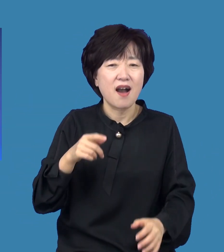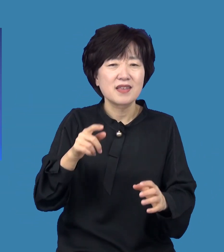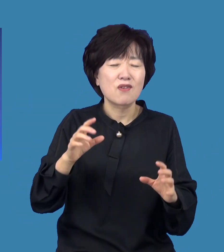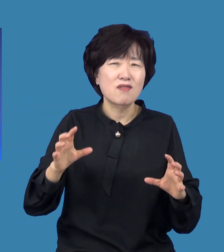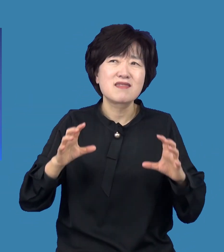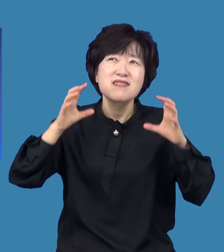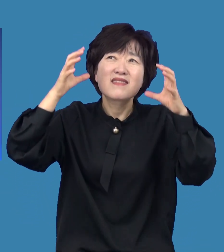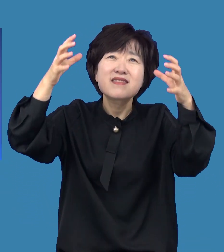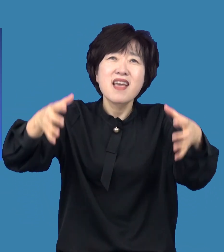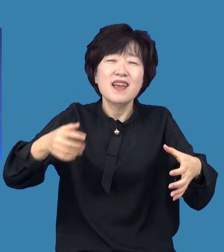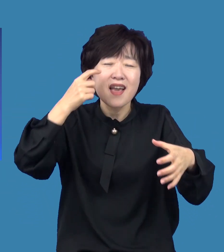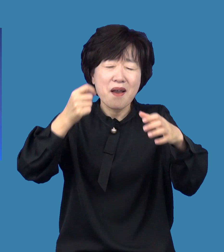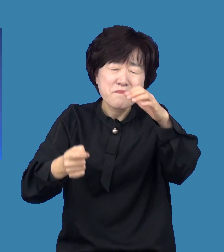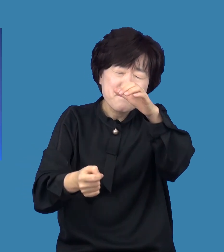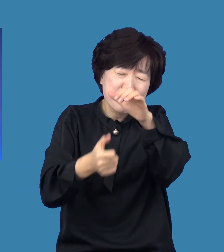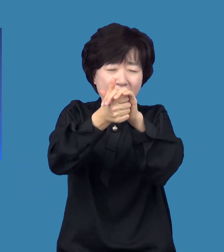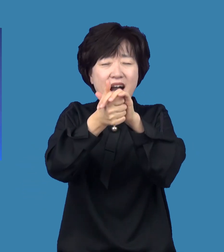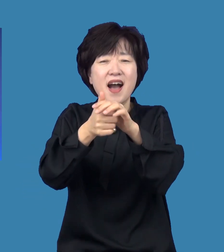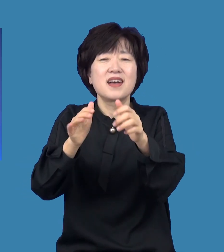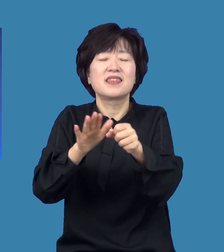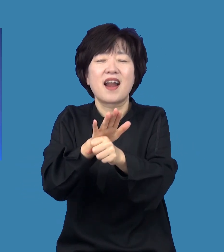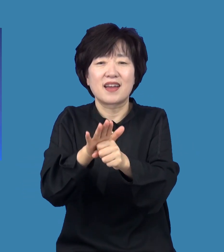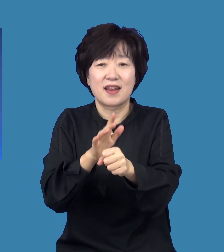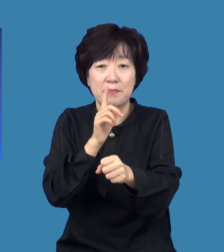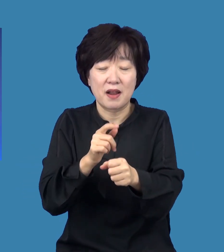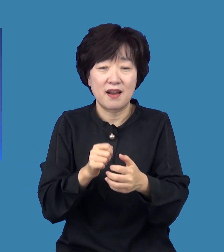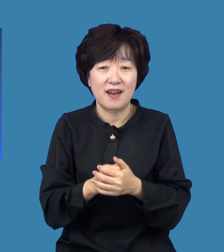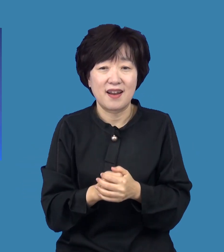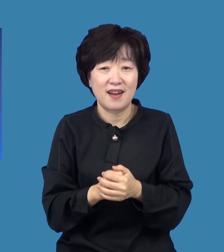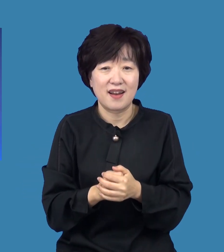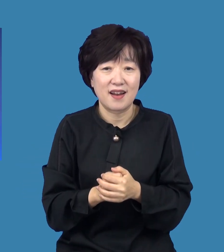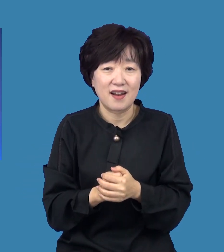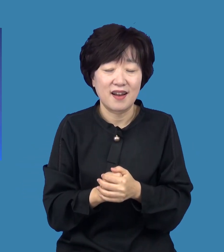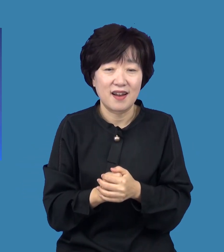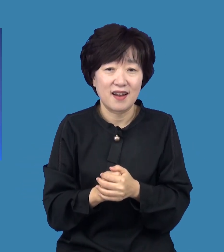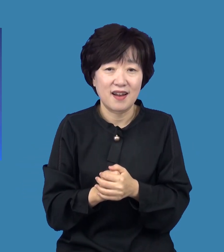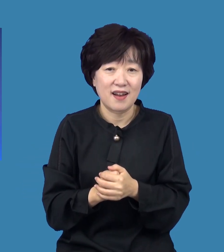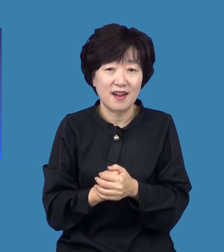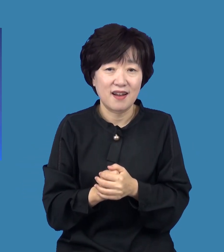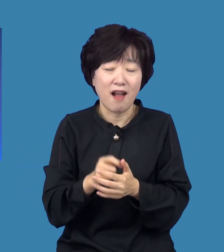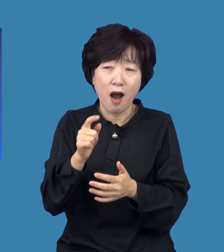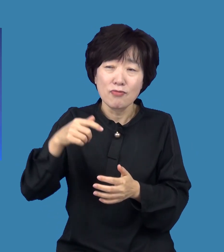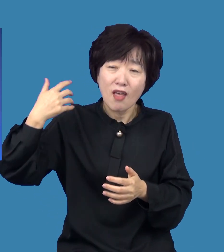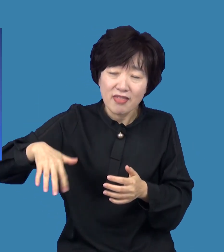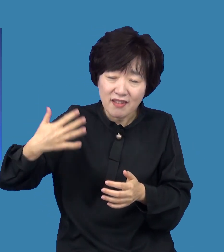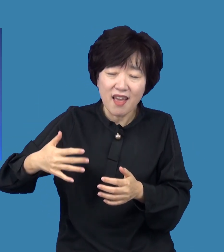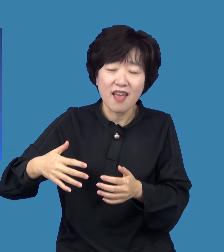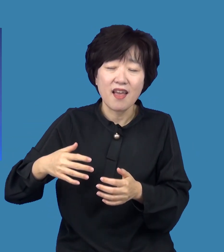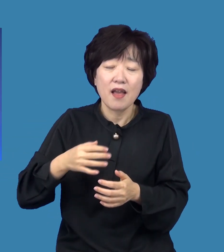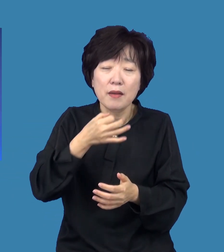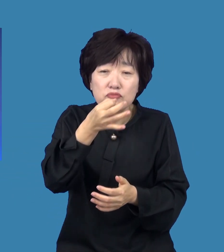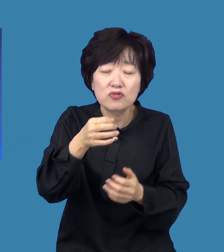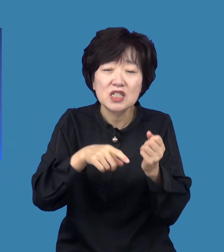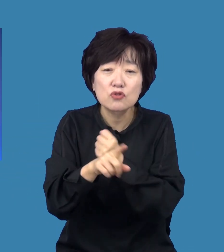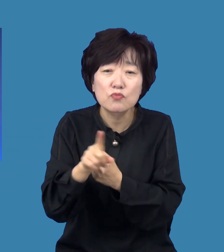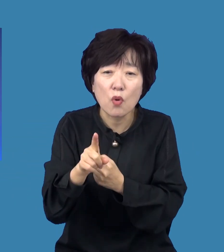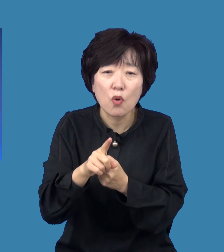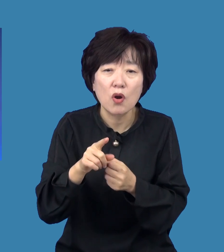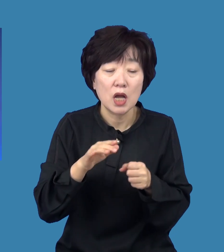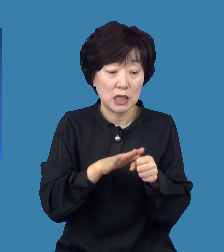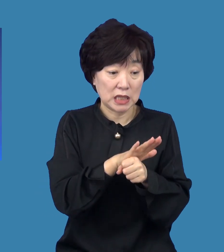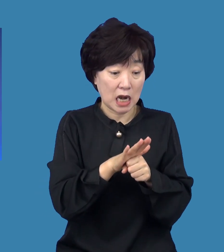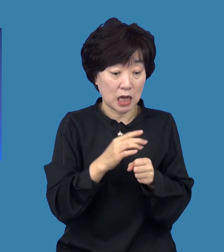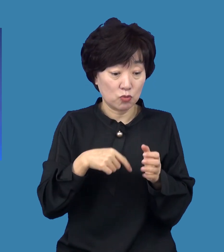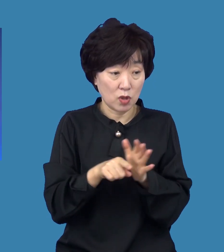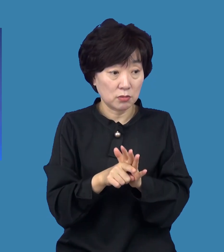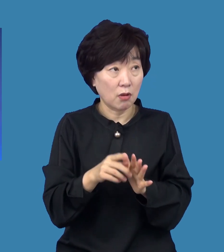세기의 로맨스라고 부르는데 왜 이것을 여러분 세기의 로맨스라고 부릅니까? 사랑을 위해서 어마어마한